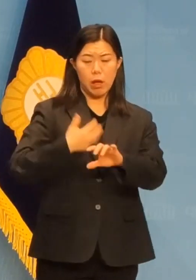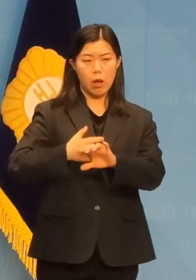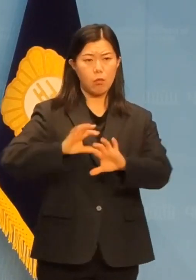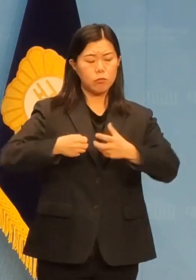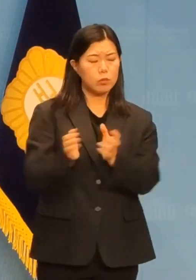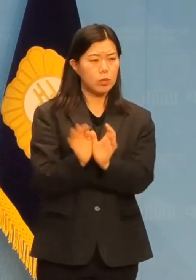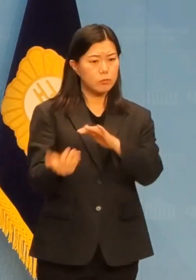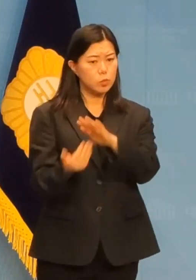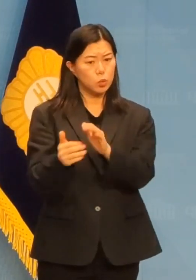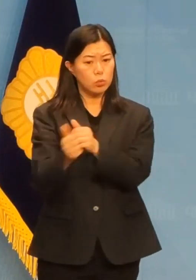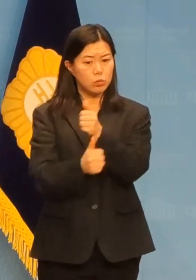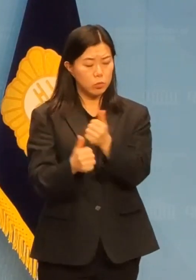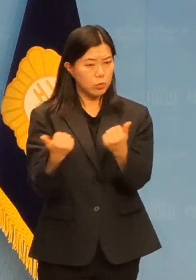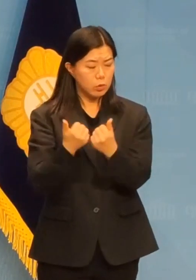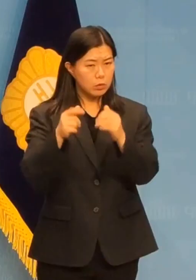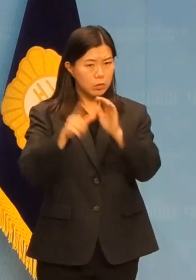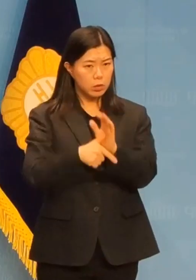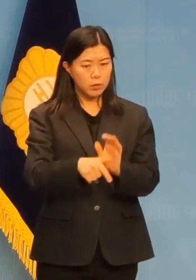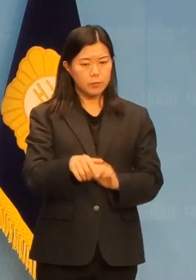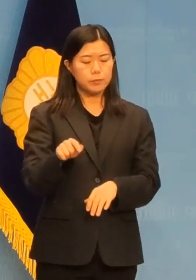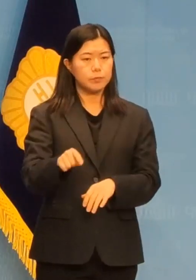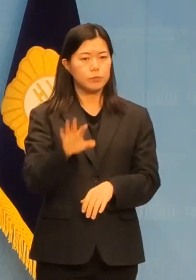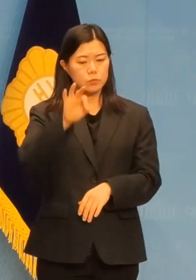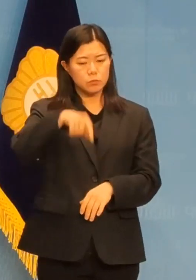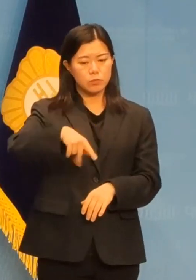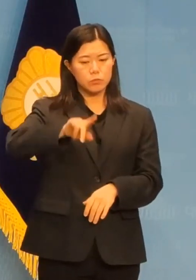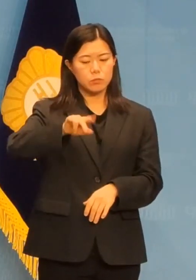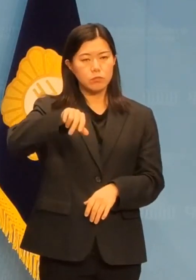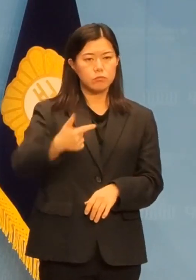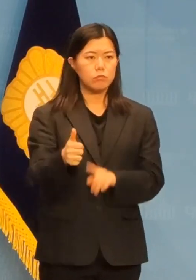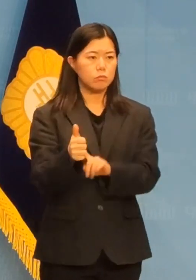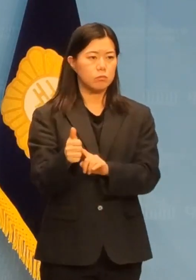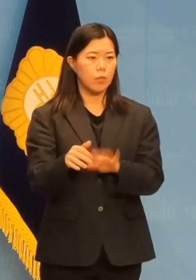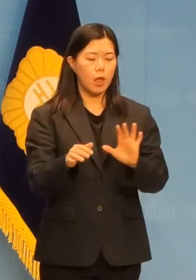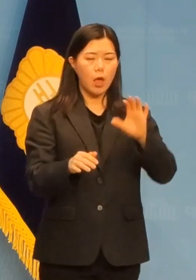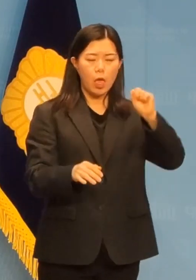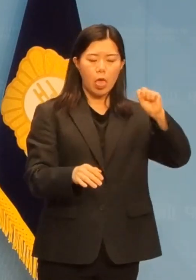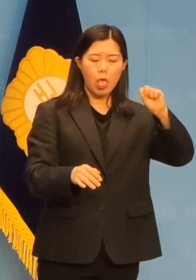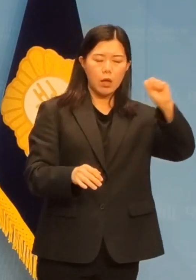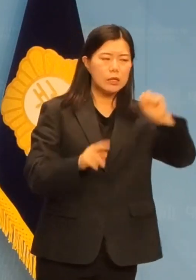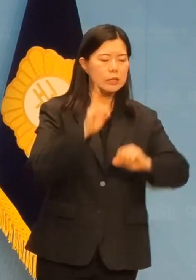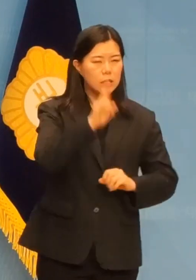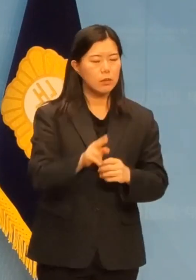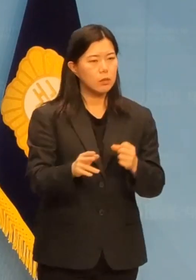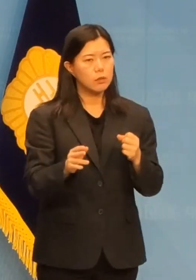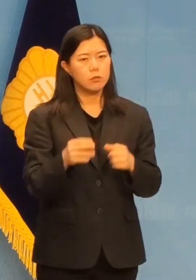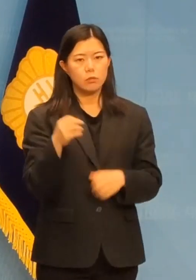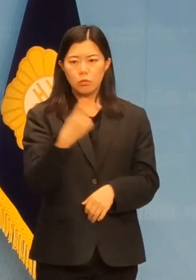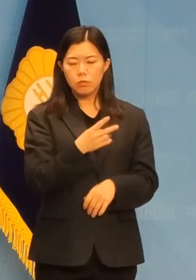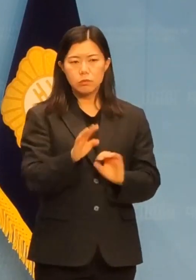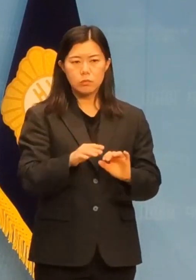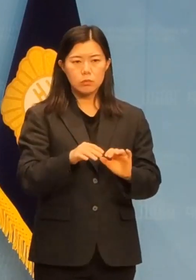국민의힘 최고위원회에서는 우재준 최고위원이 심각한 편향성을 띠고 있다며 심지어